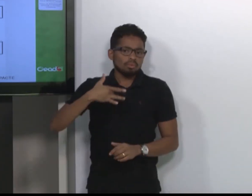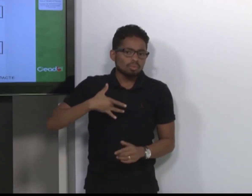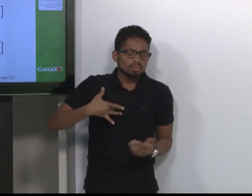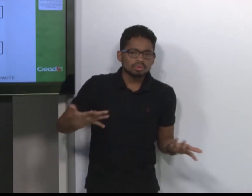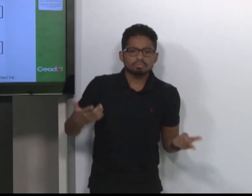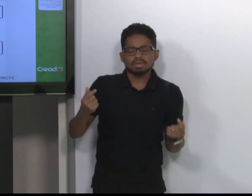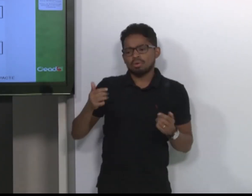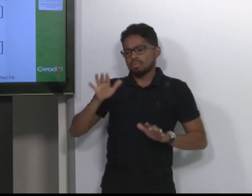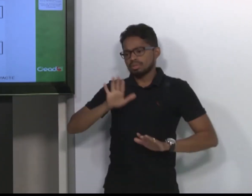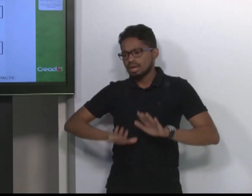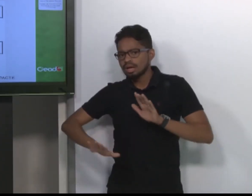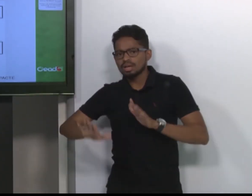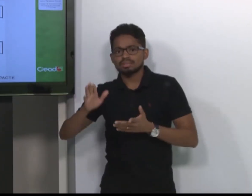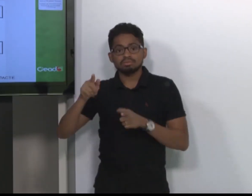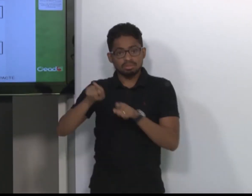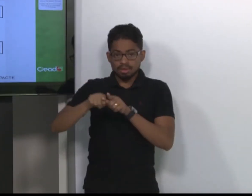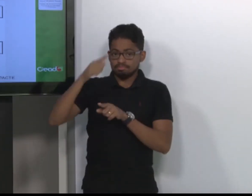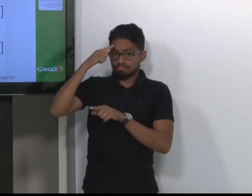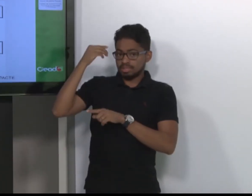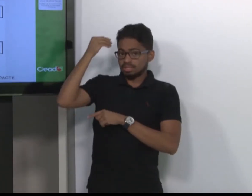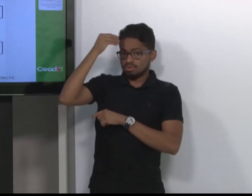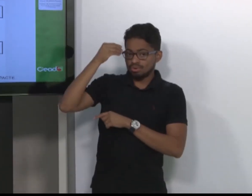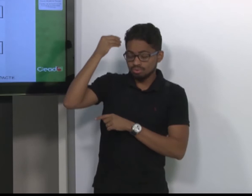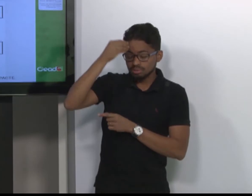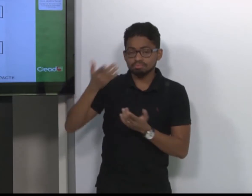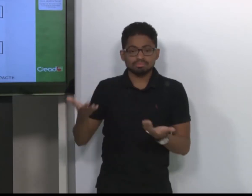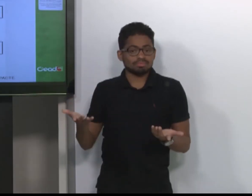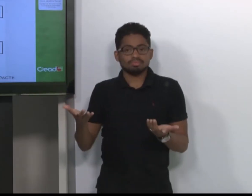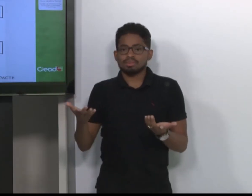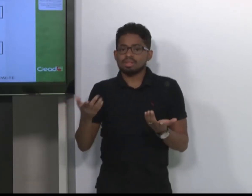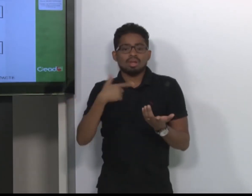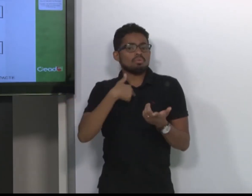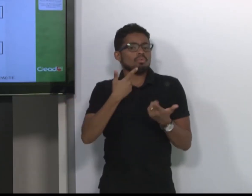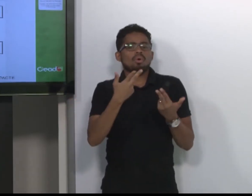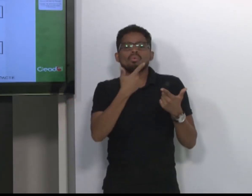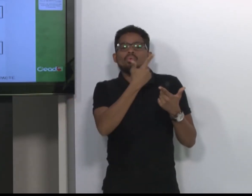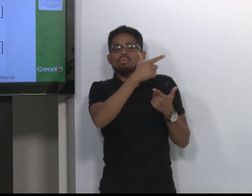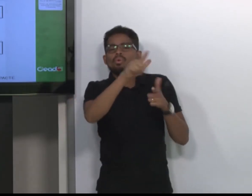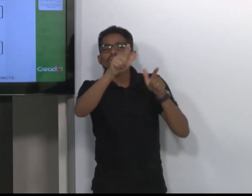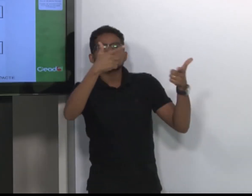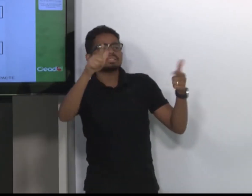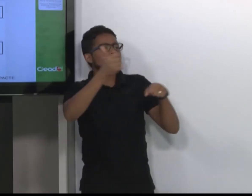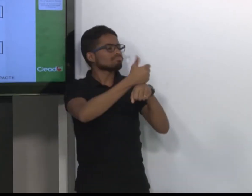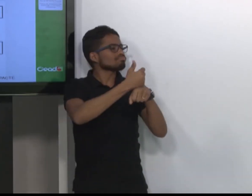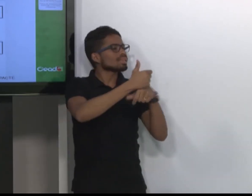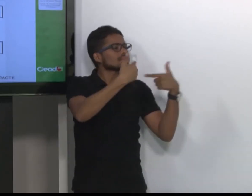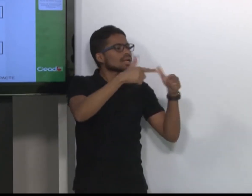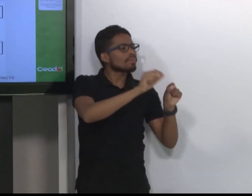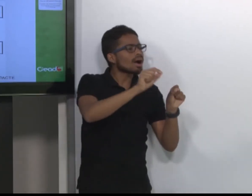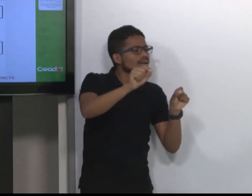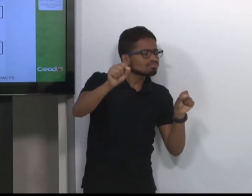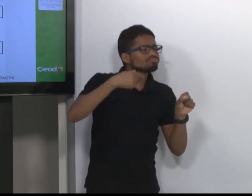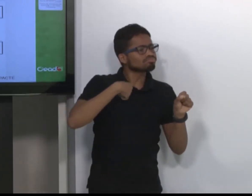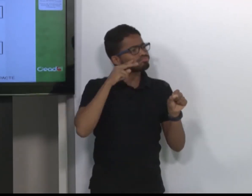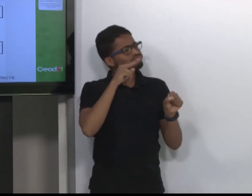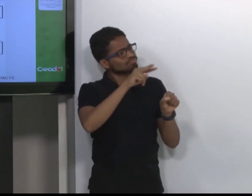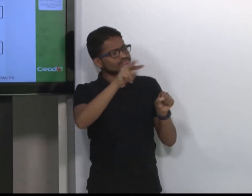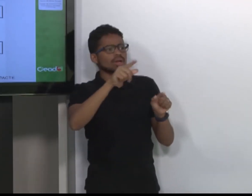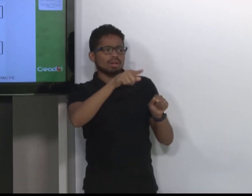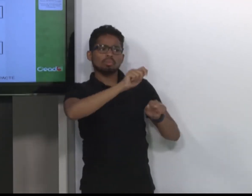minha saúde, tanto psicologicamente como fisicamente, assim como outros